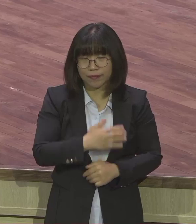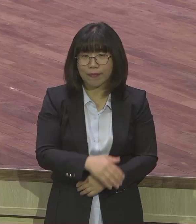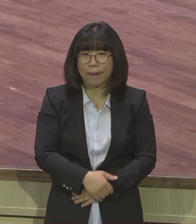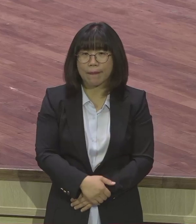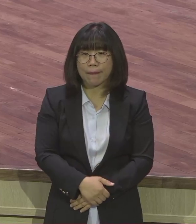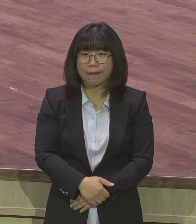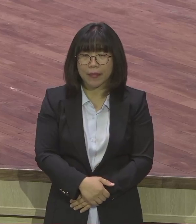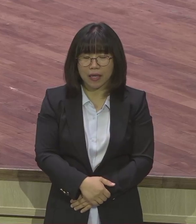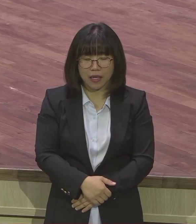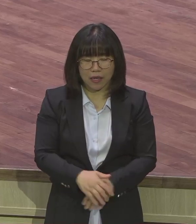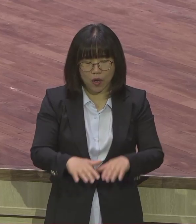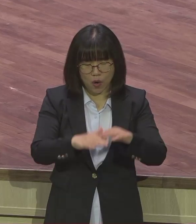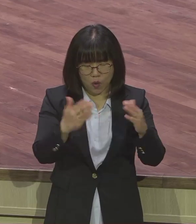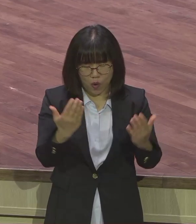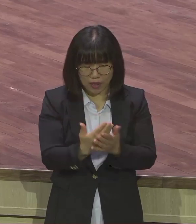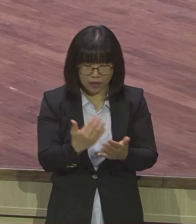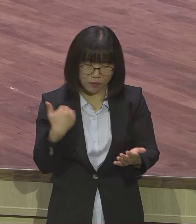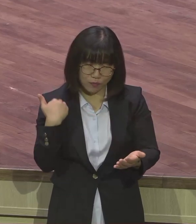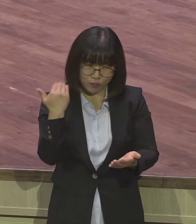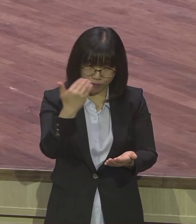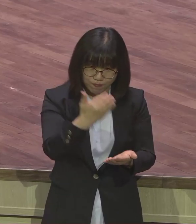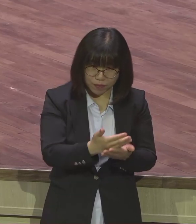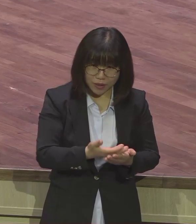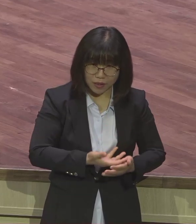그 정도로 막